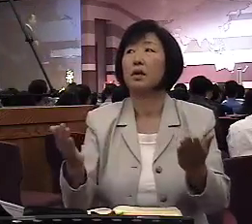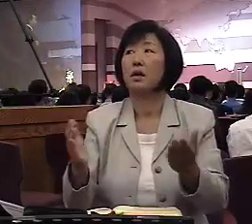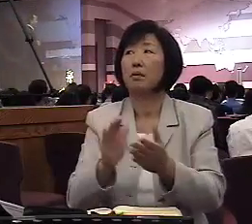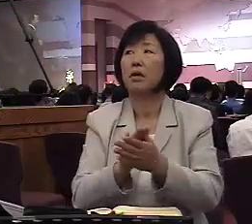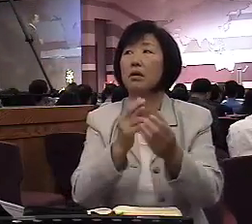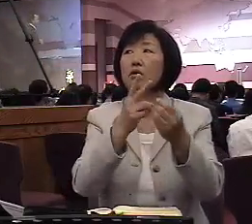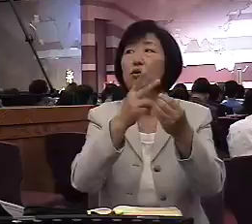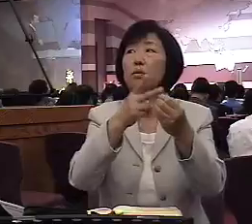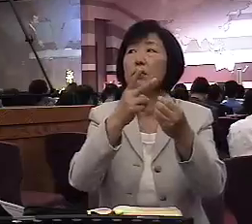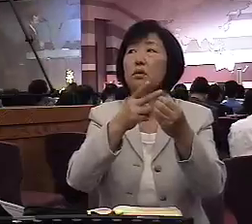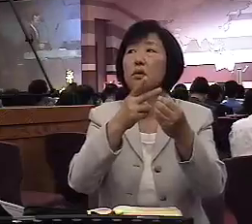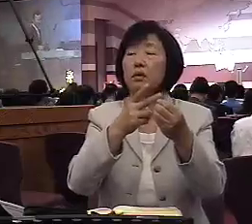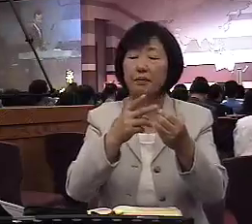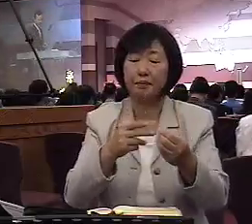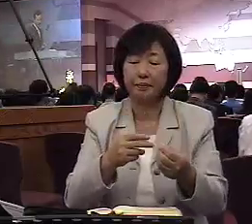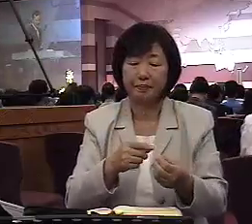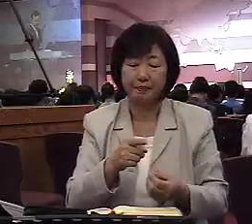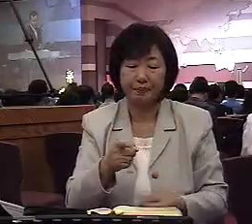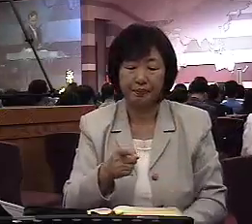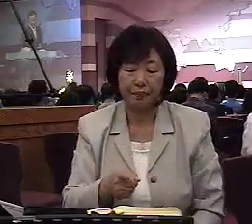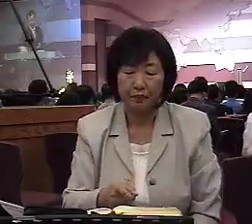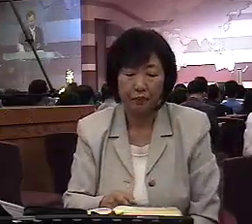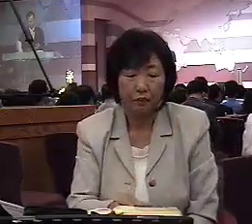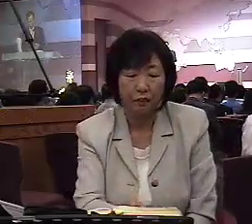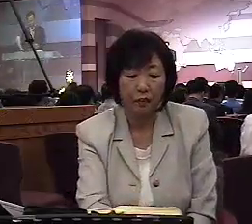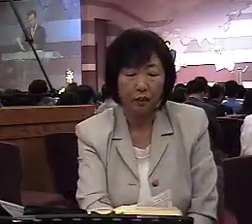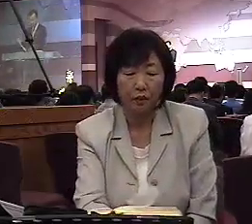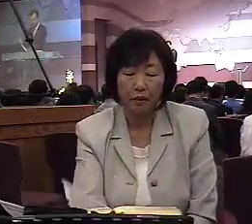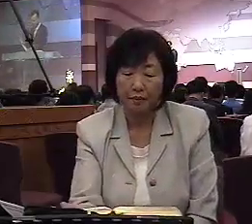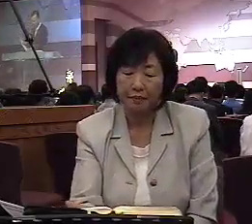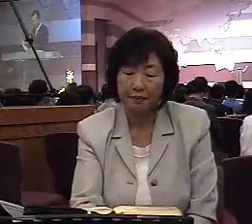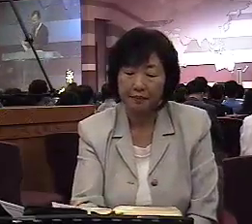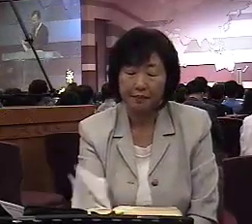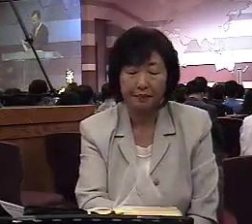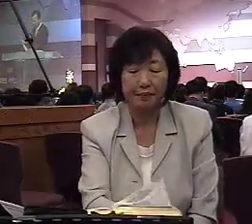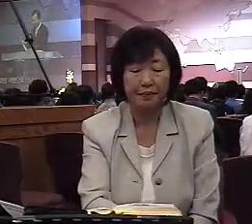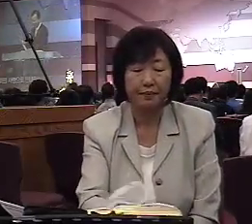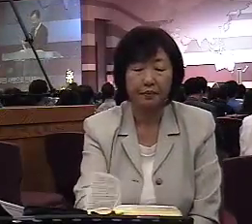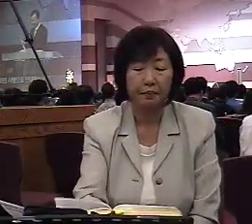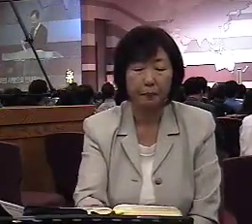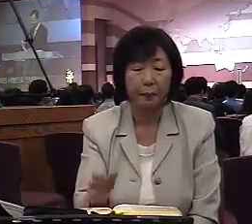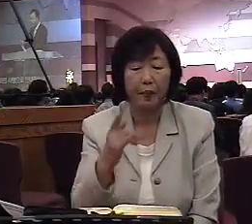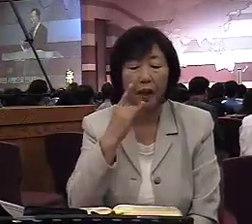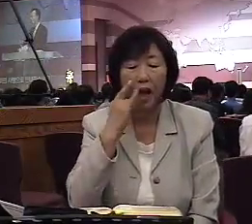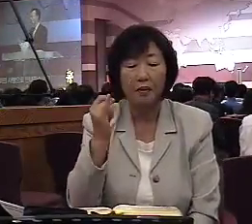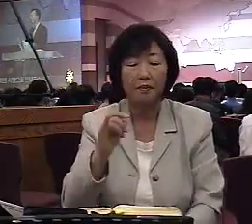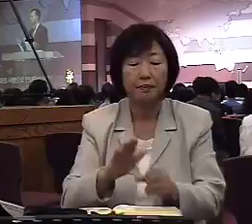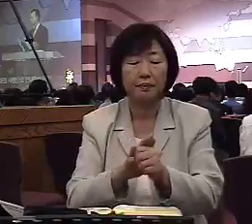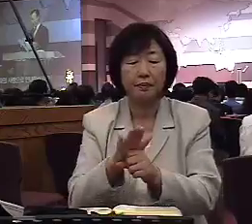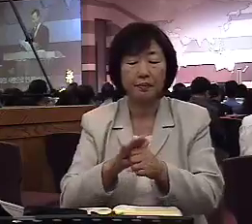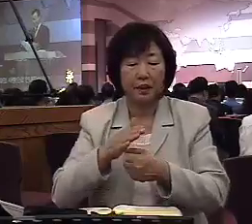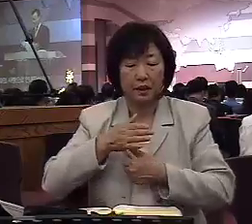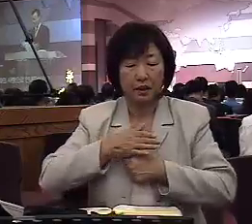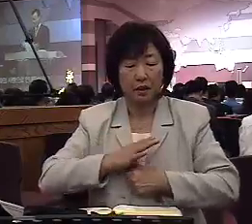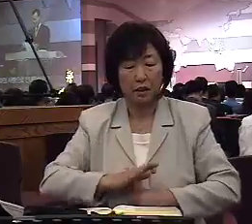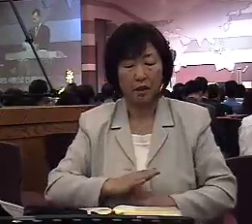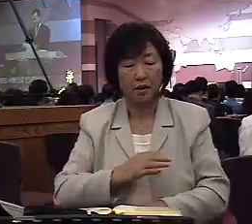두 번째 해결책은 이것입니다. 두 번째 해결책은 어미의 사랑으로 인내하시는